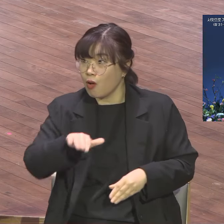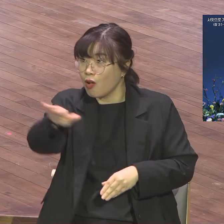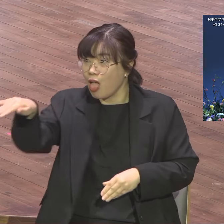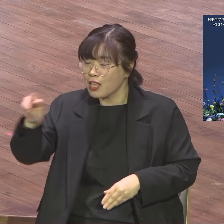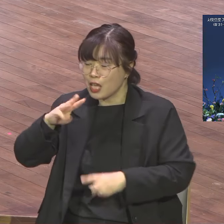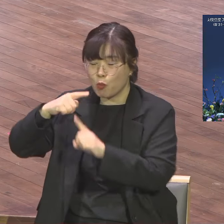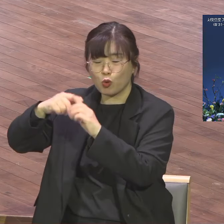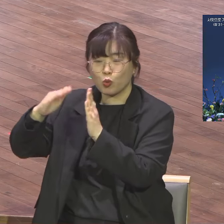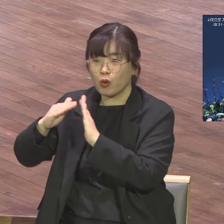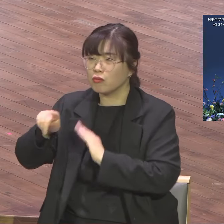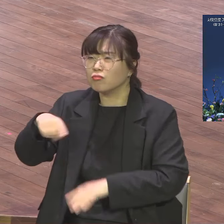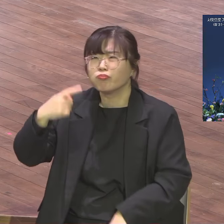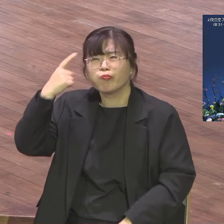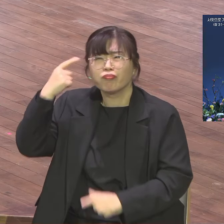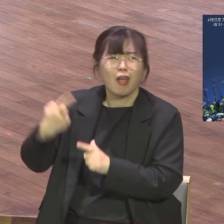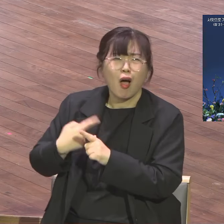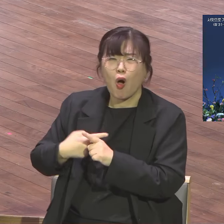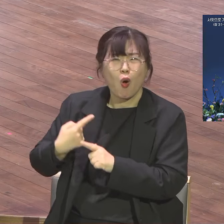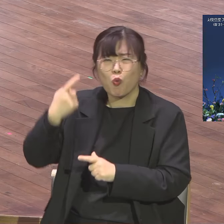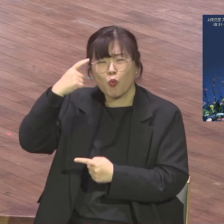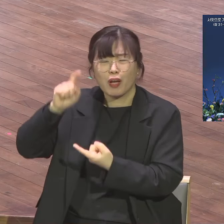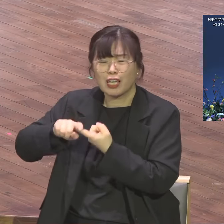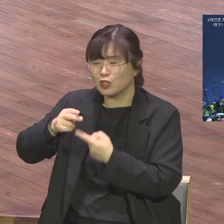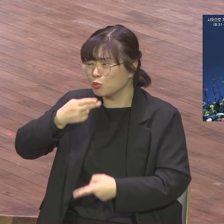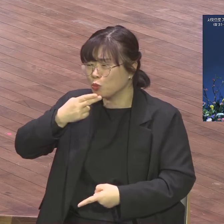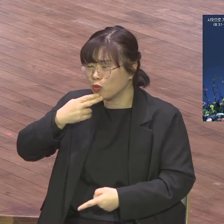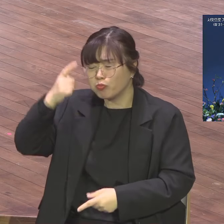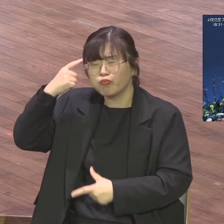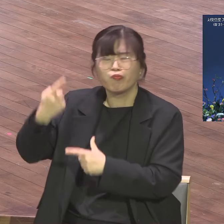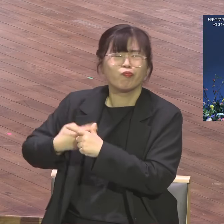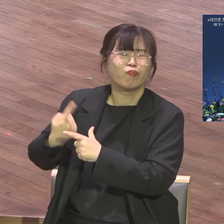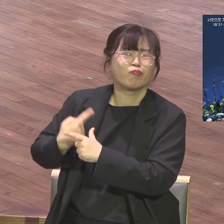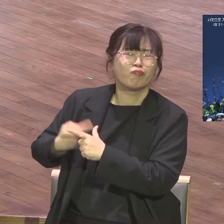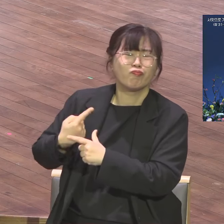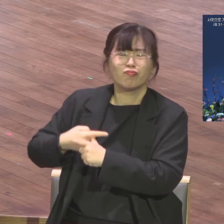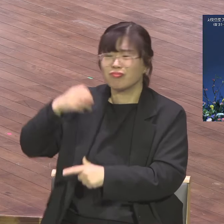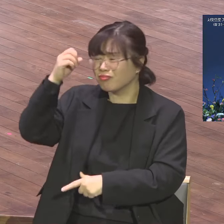좀 뜨시기 바랍니다. 특별히 청년 여러분들.